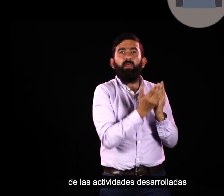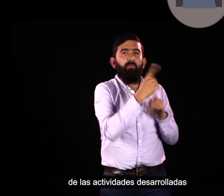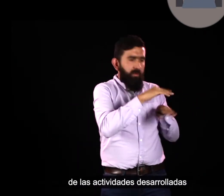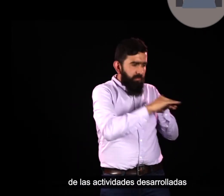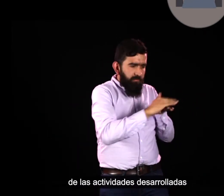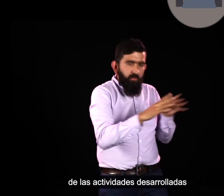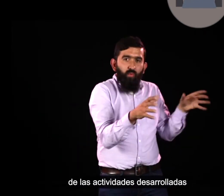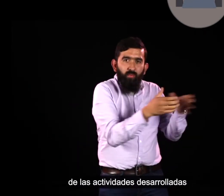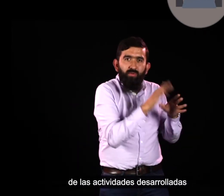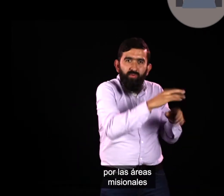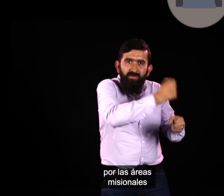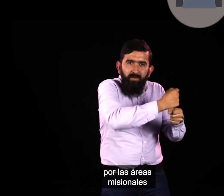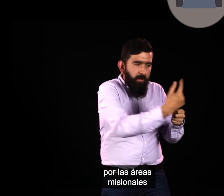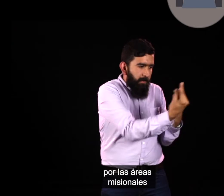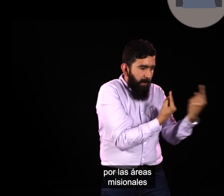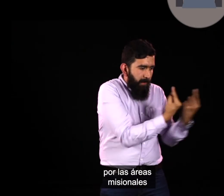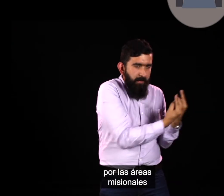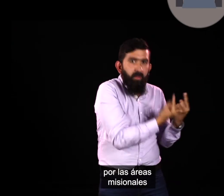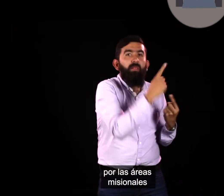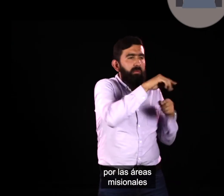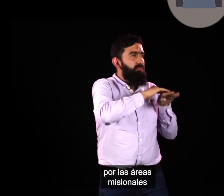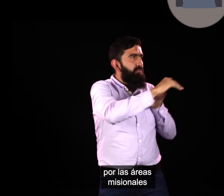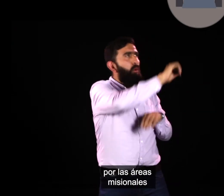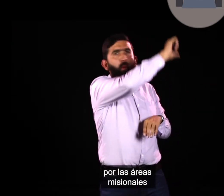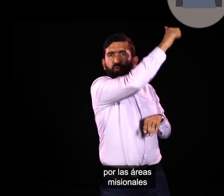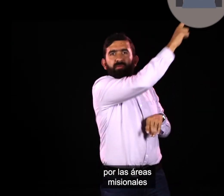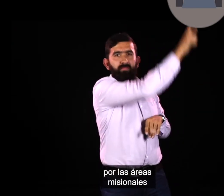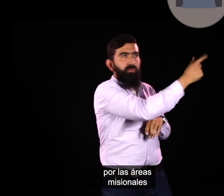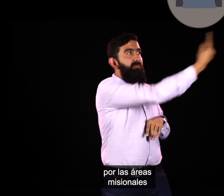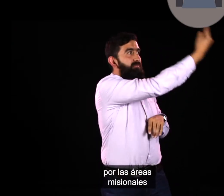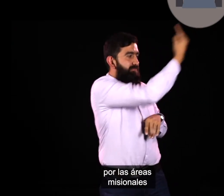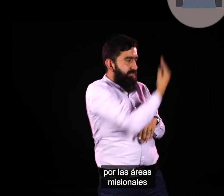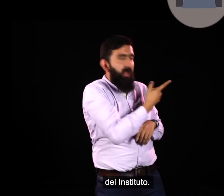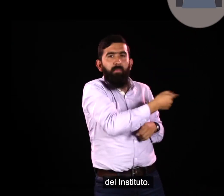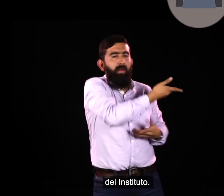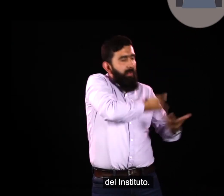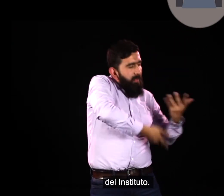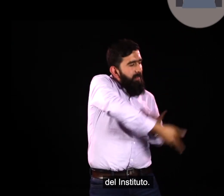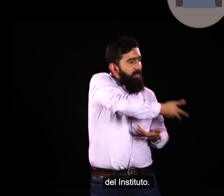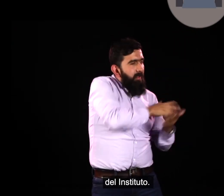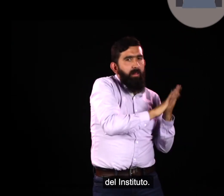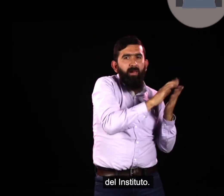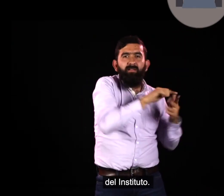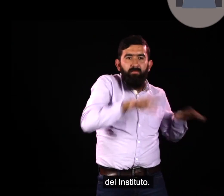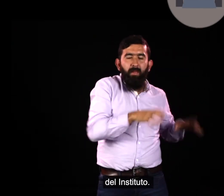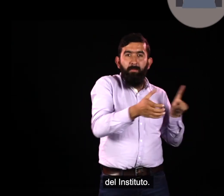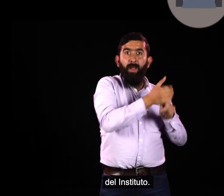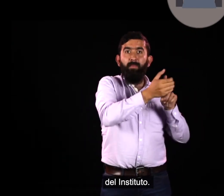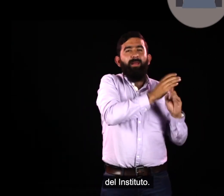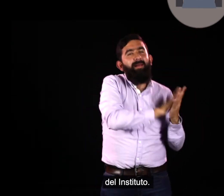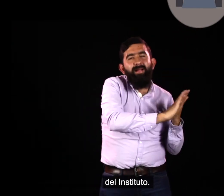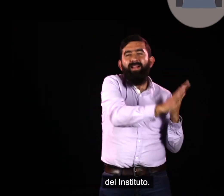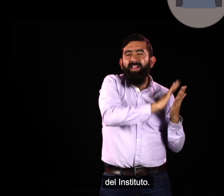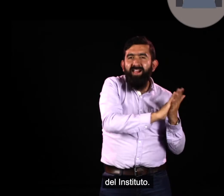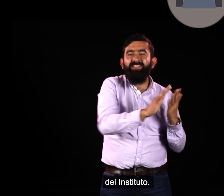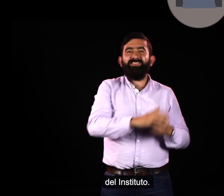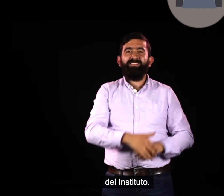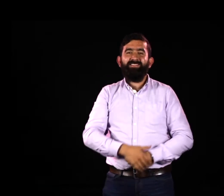desarrolladas por las áreas misionales del instituto.